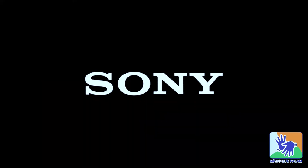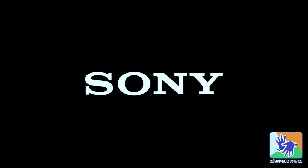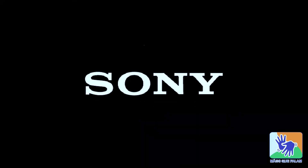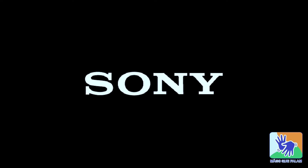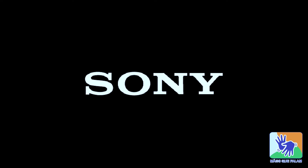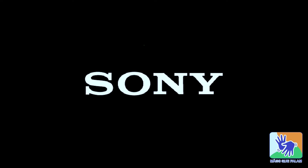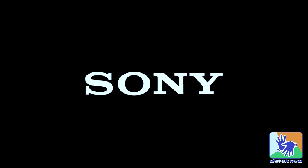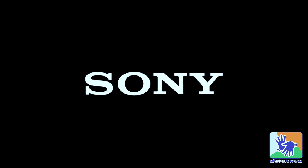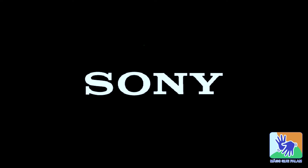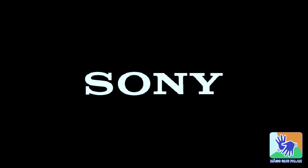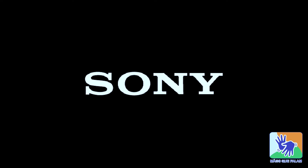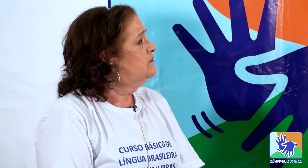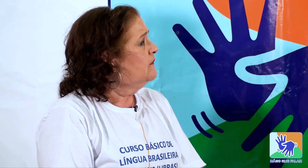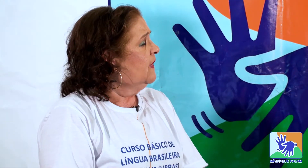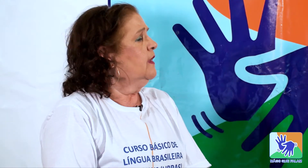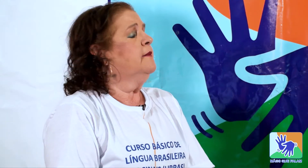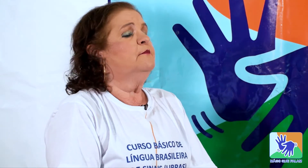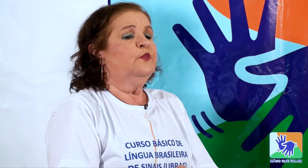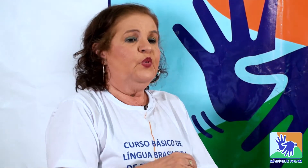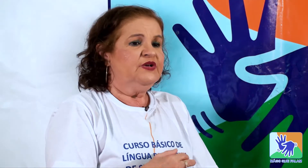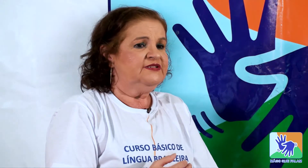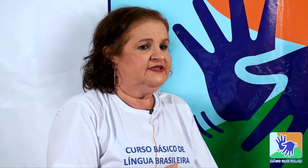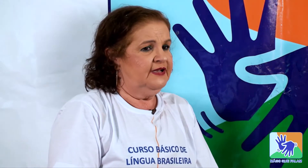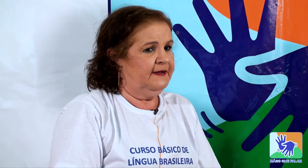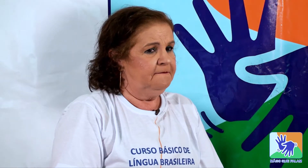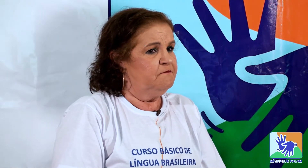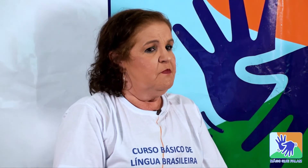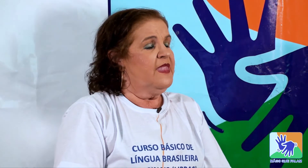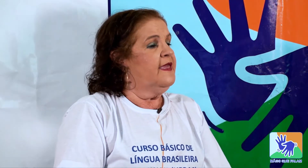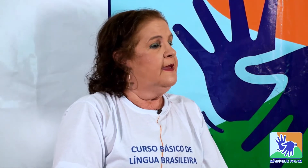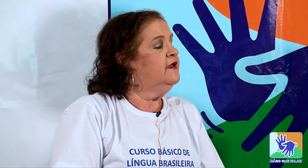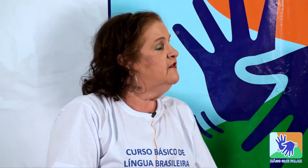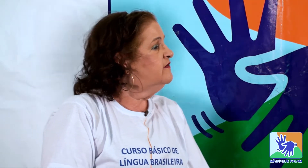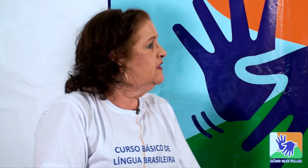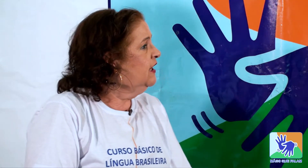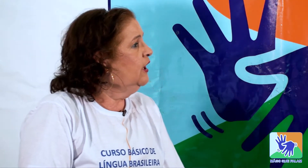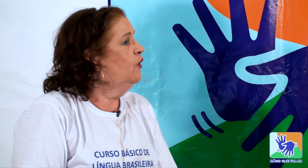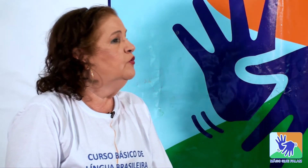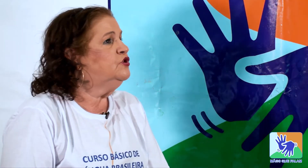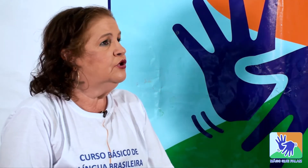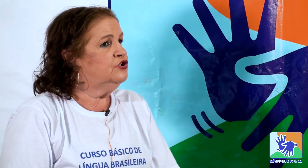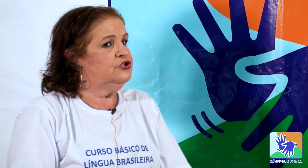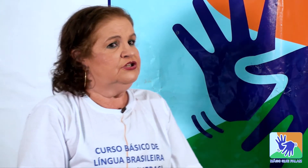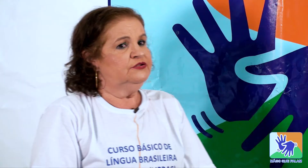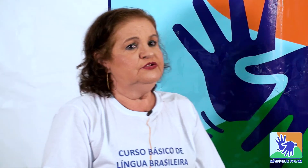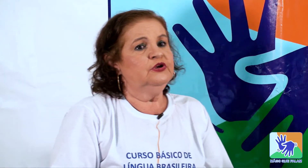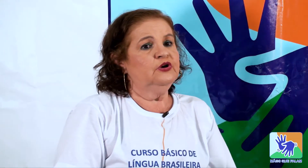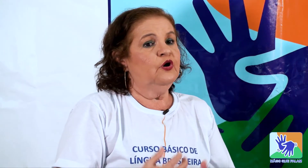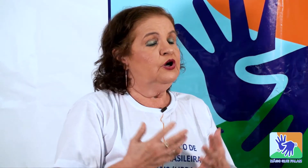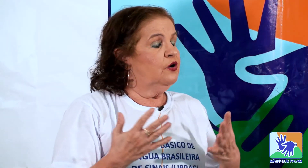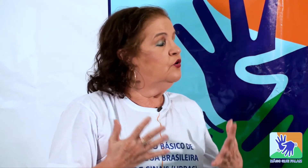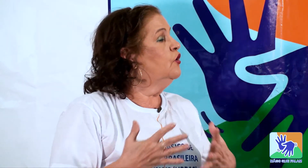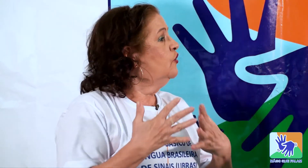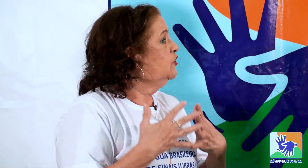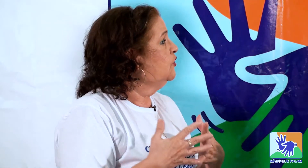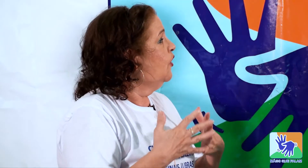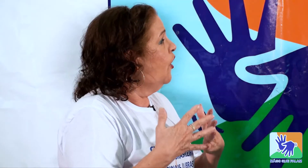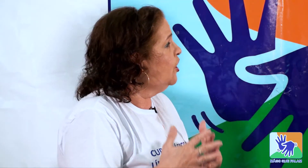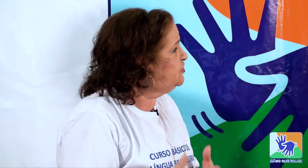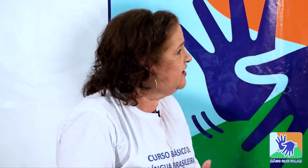no terceiro andar, como é que poderíamos trabalhar nessa forma de quantidade? Então, aliás, de números